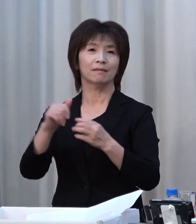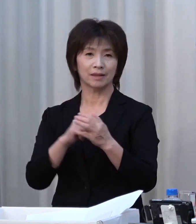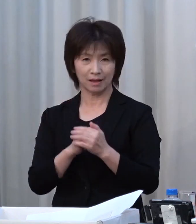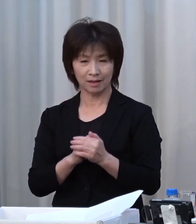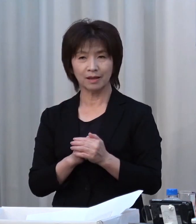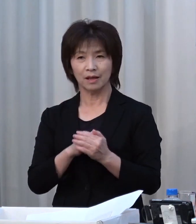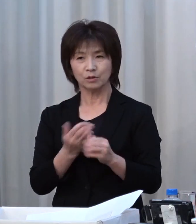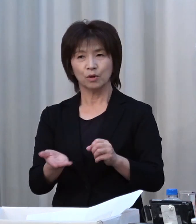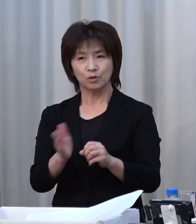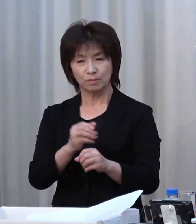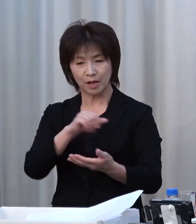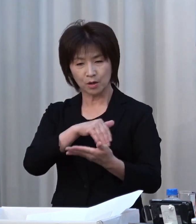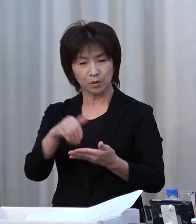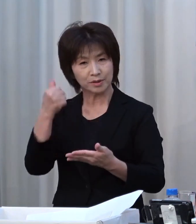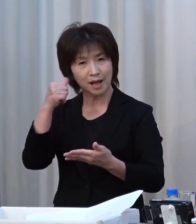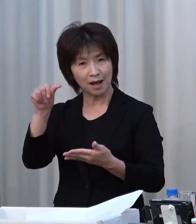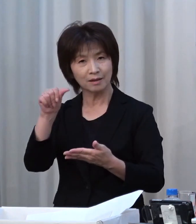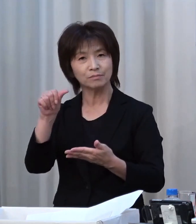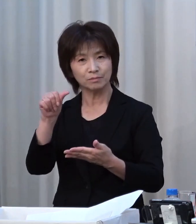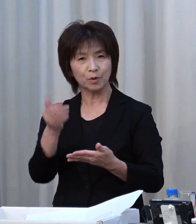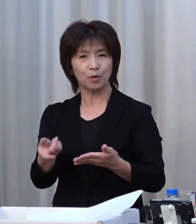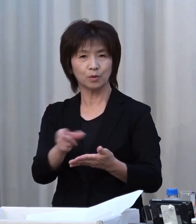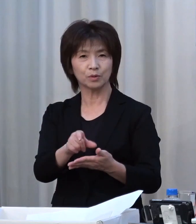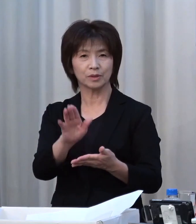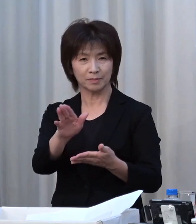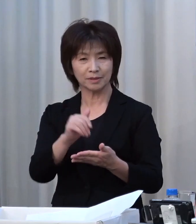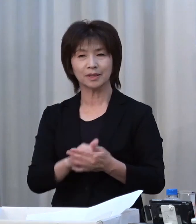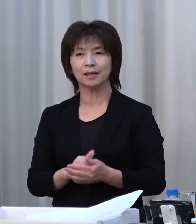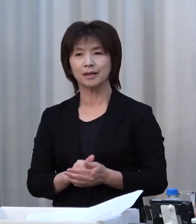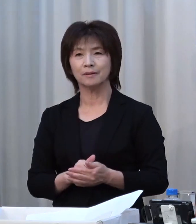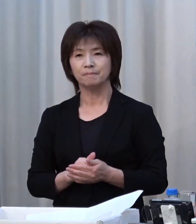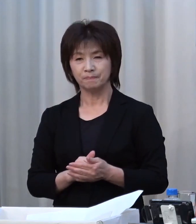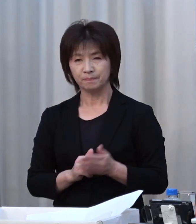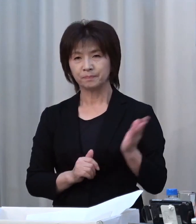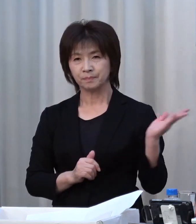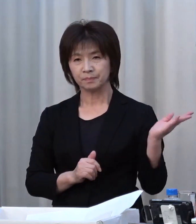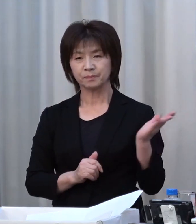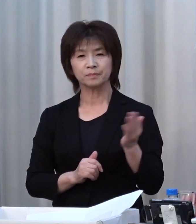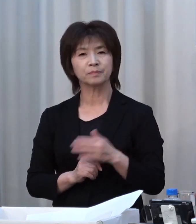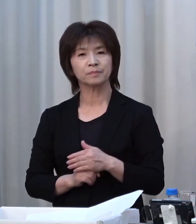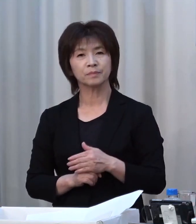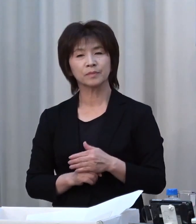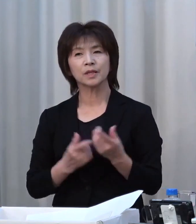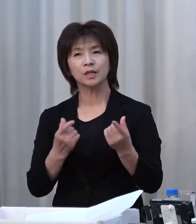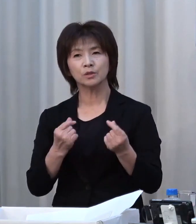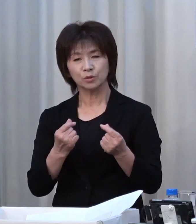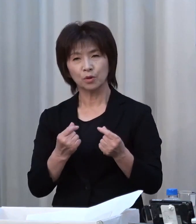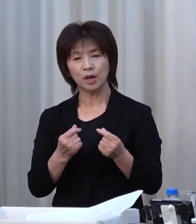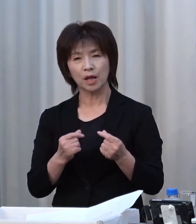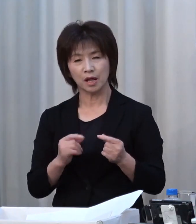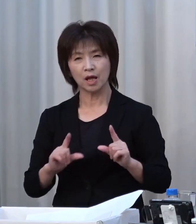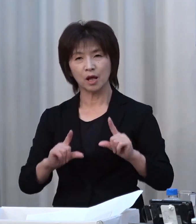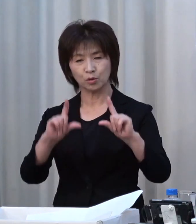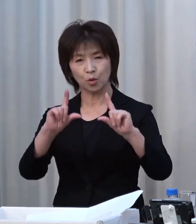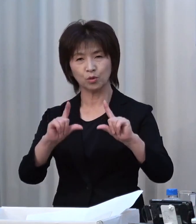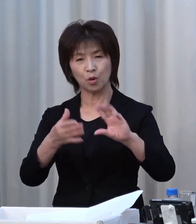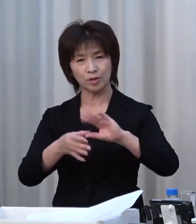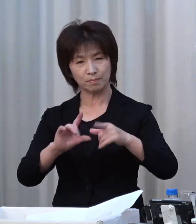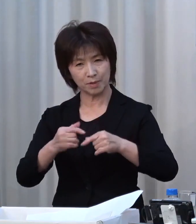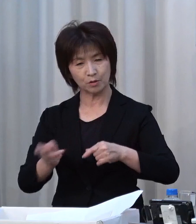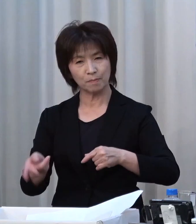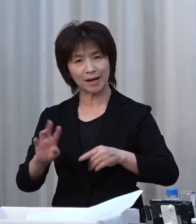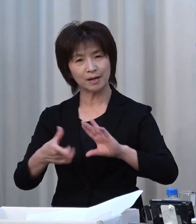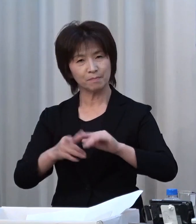を踏まえての予算案となっております。 まあね、それもあと、まあ、オリパラも含めてですね、これはあ